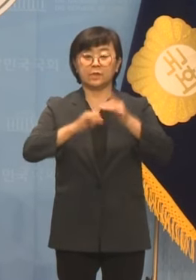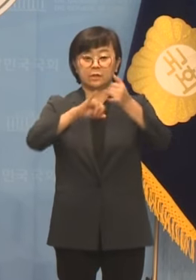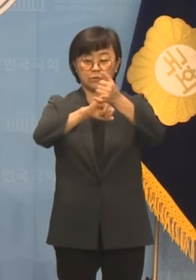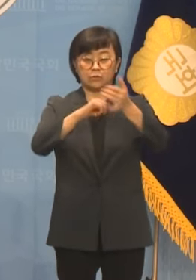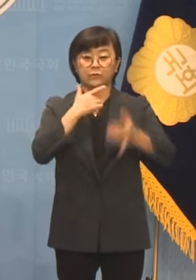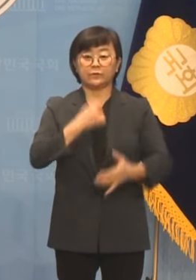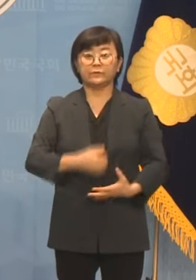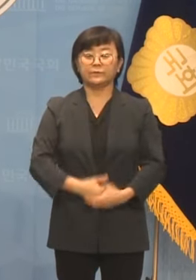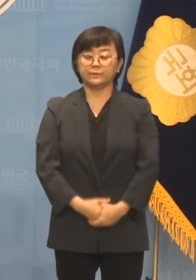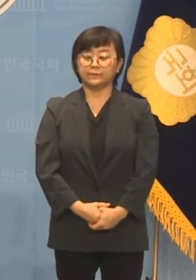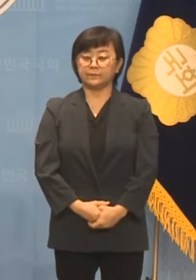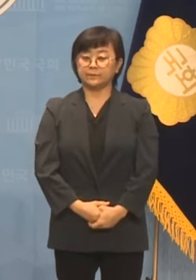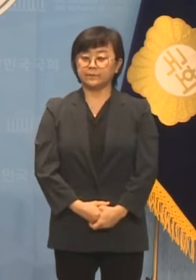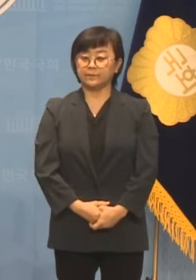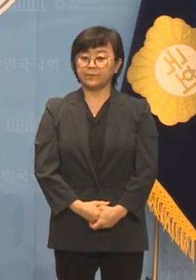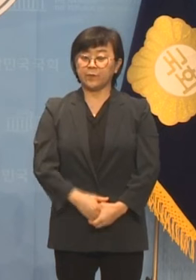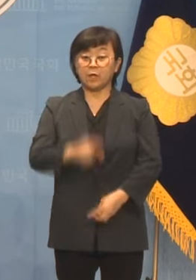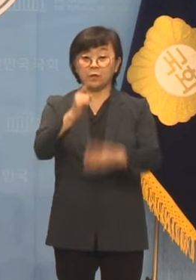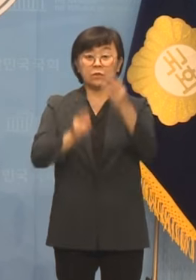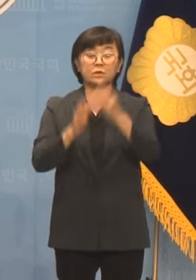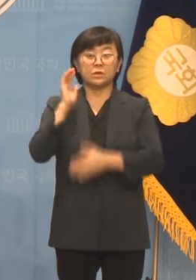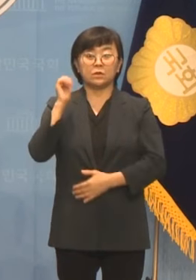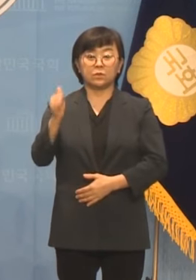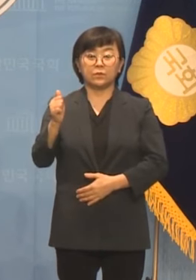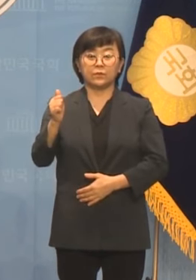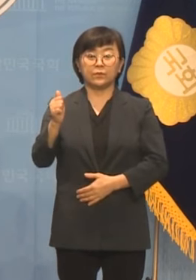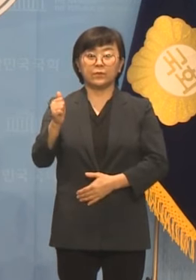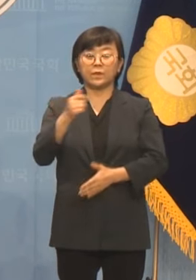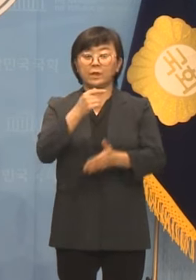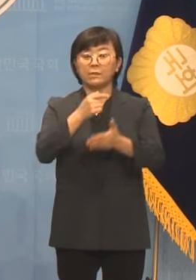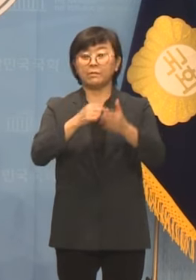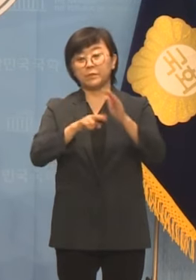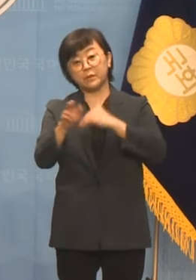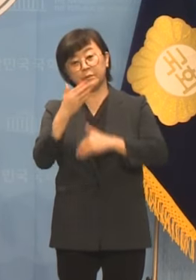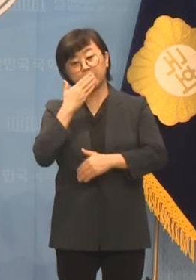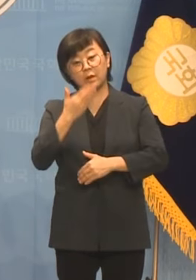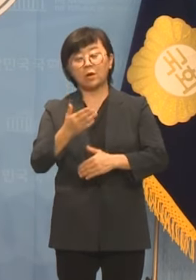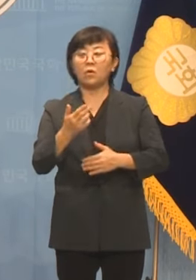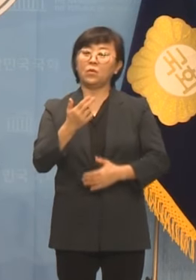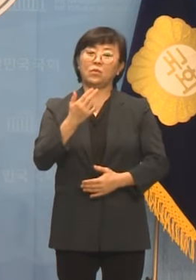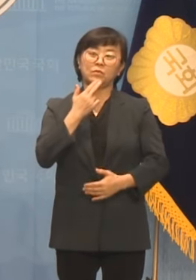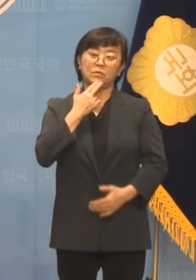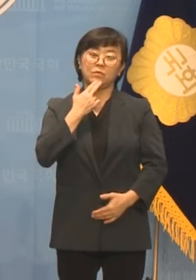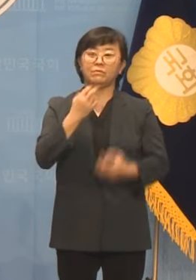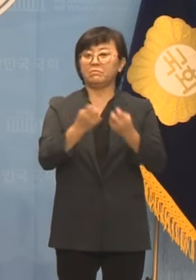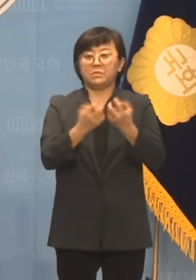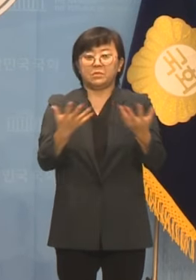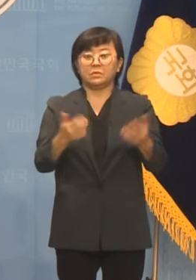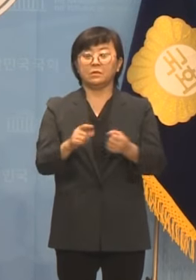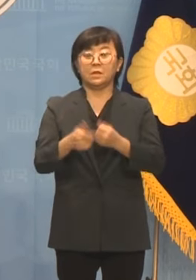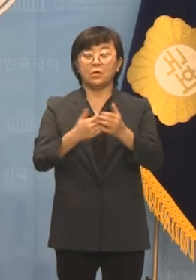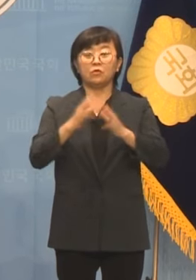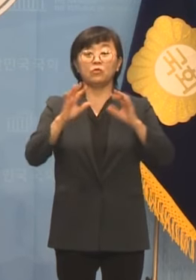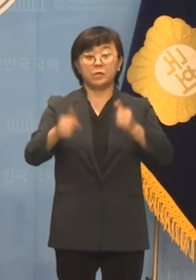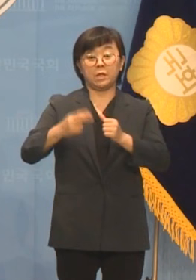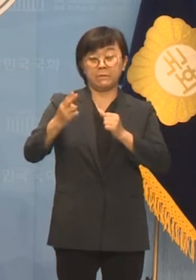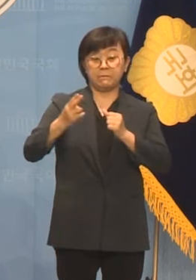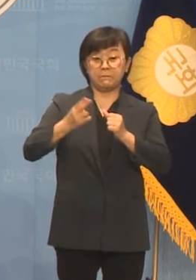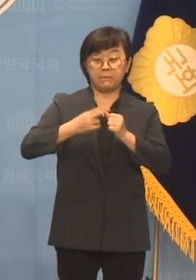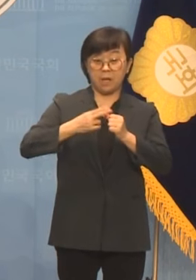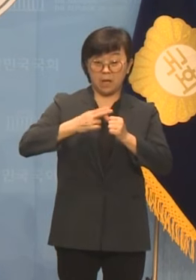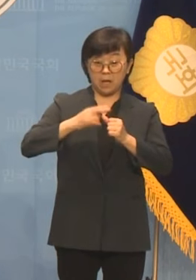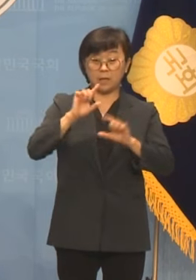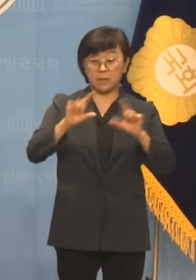원하고 있습니다 윤석 대통령이 피해갈 수 있는 길은 없습니다 국민의 매를 겠다는